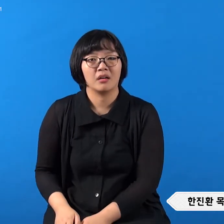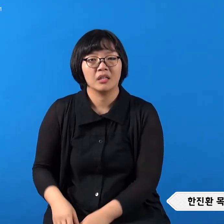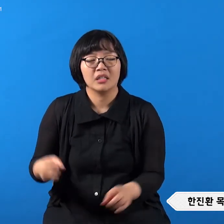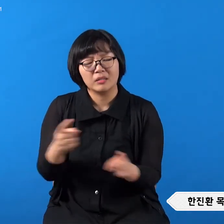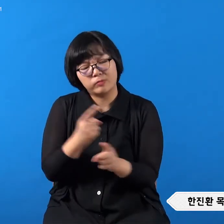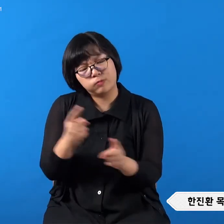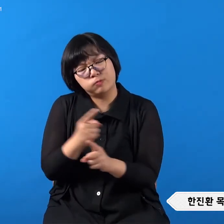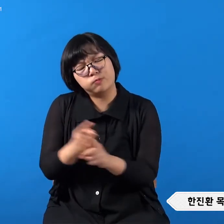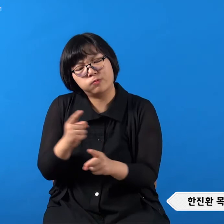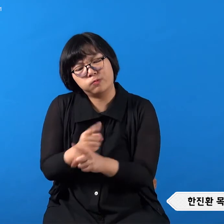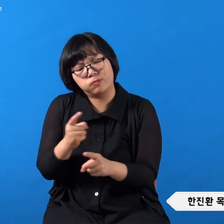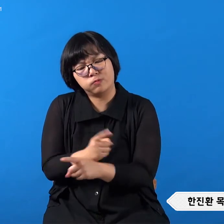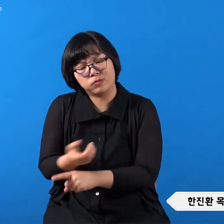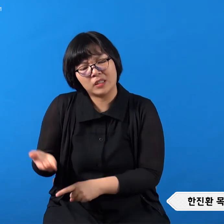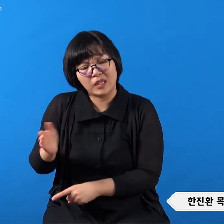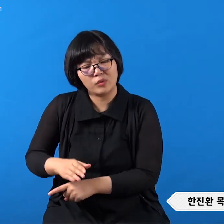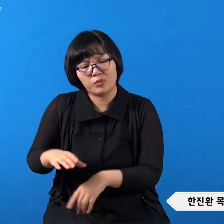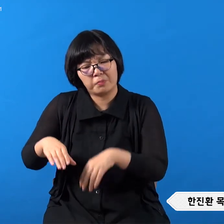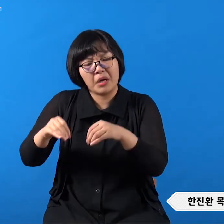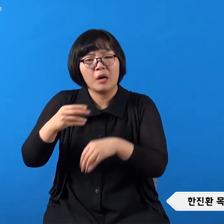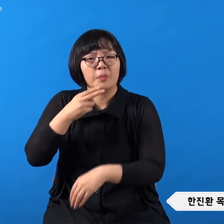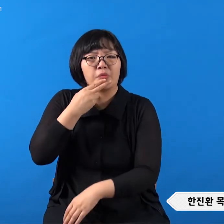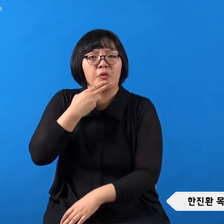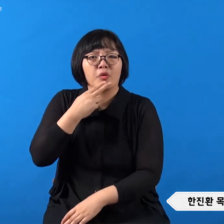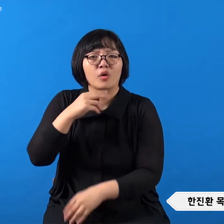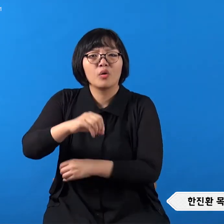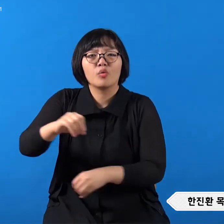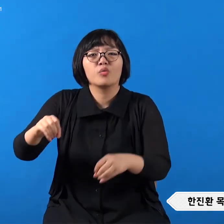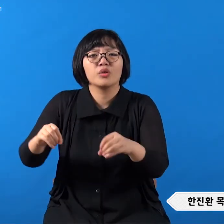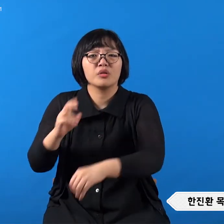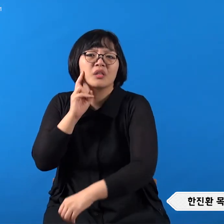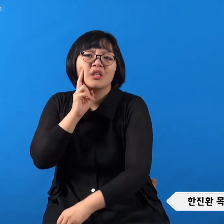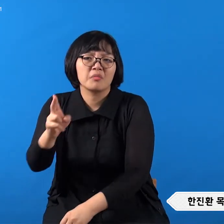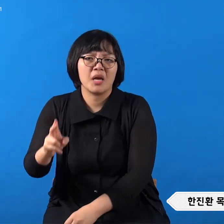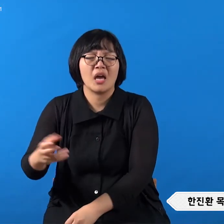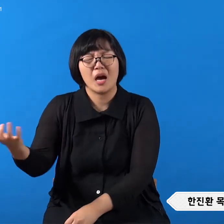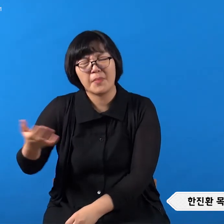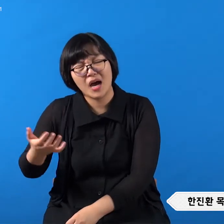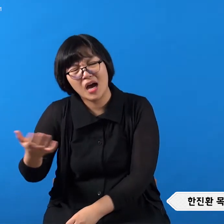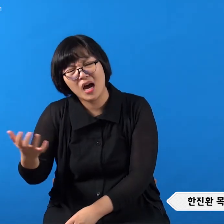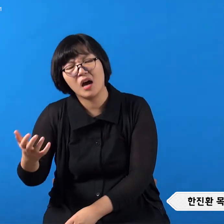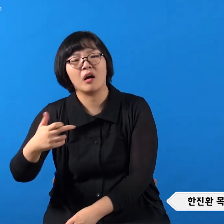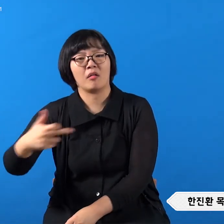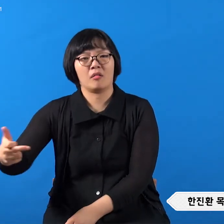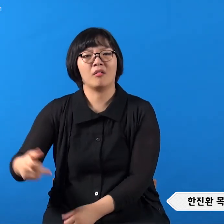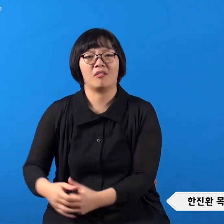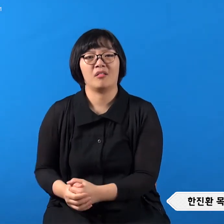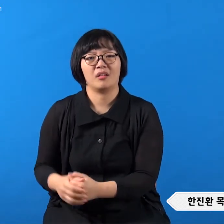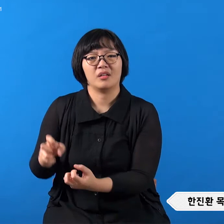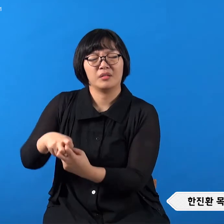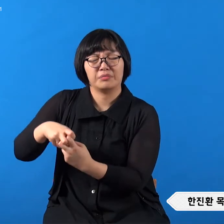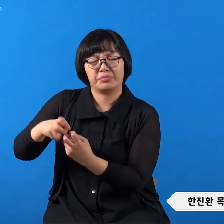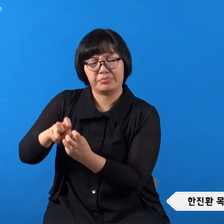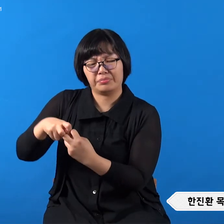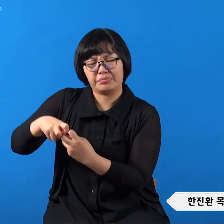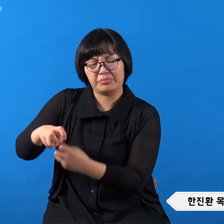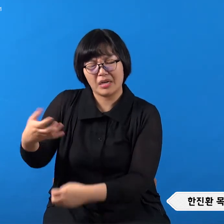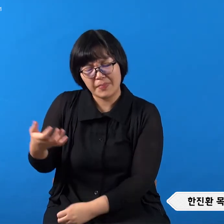아무리 치료를 해도 낫지를 않고 오히려 점점 더 심해져 갑니다. 통증 때문에